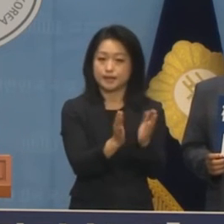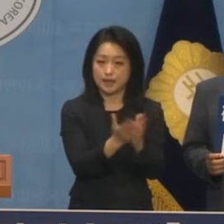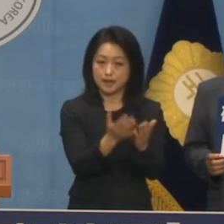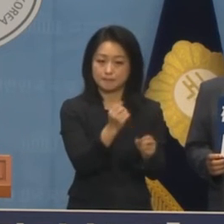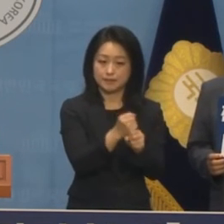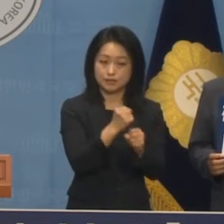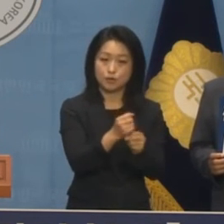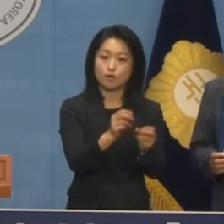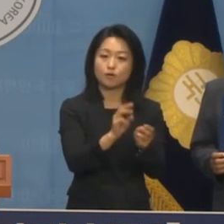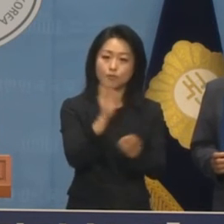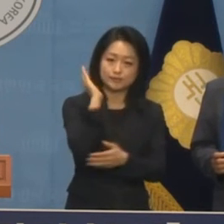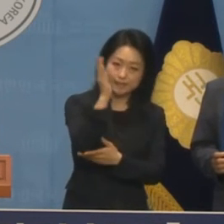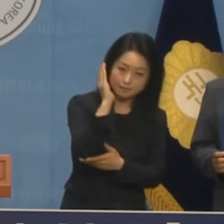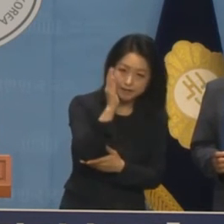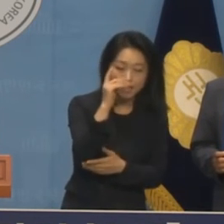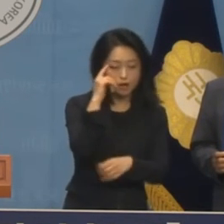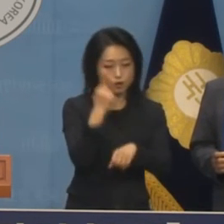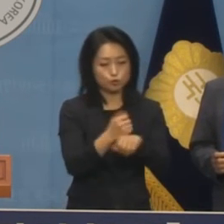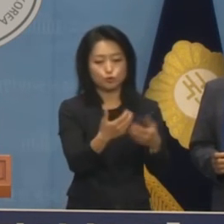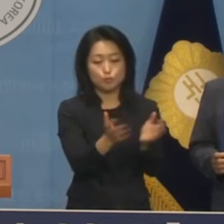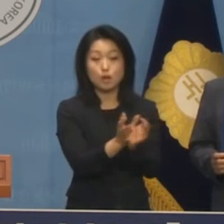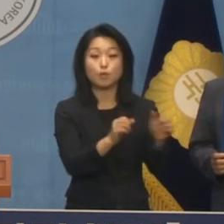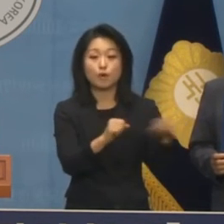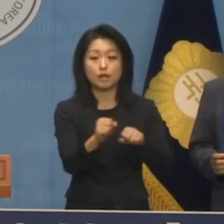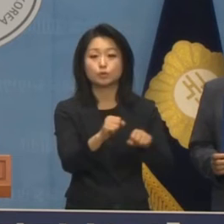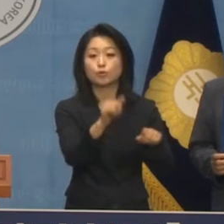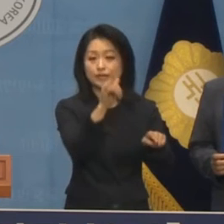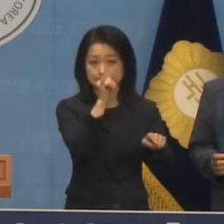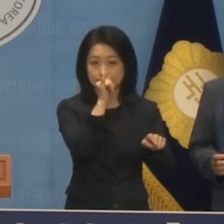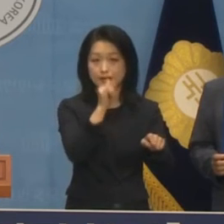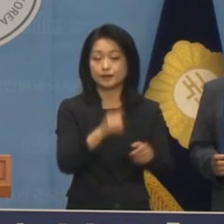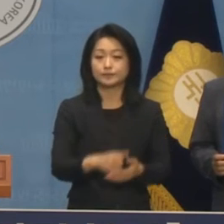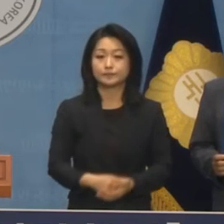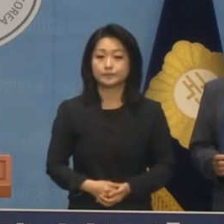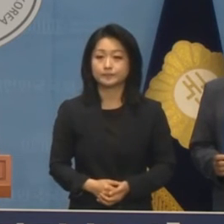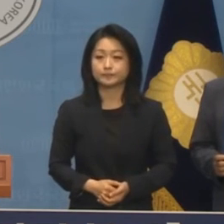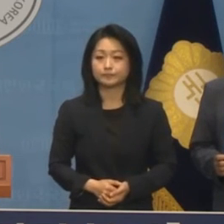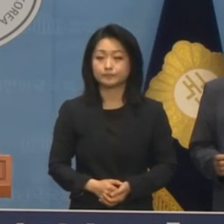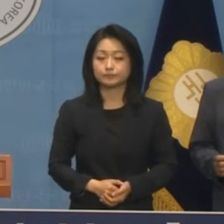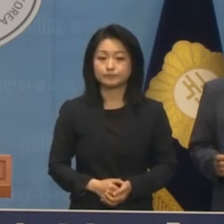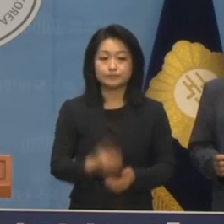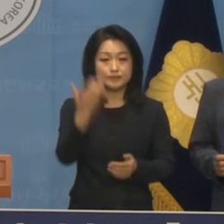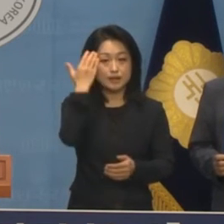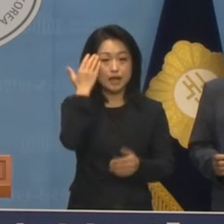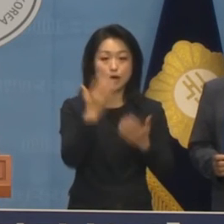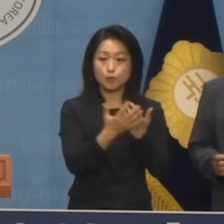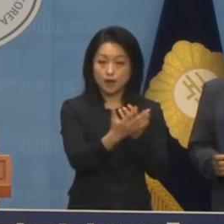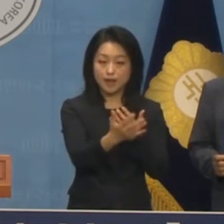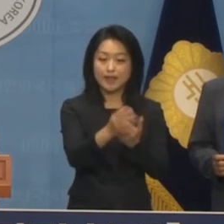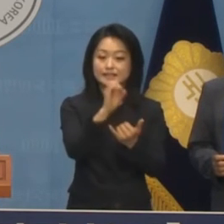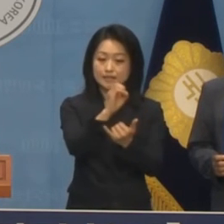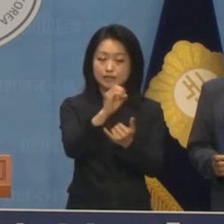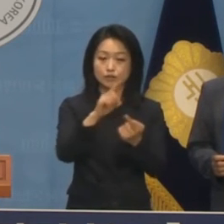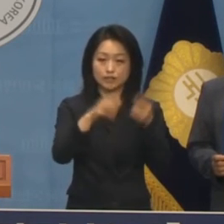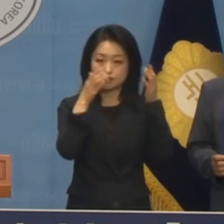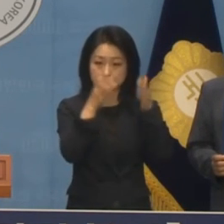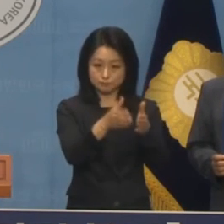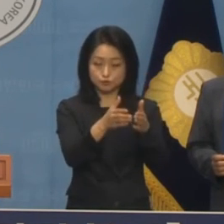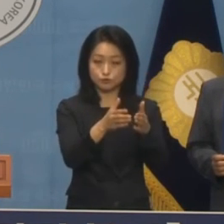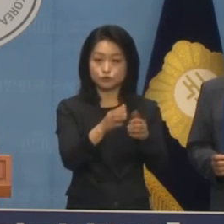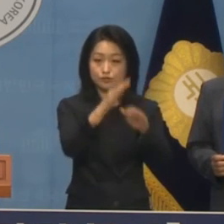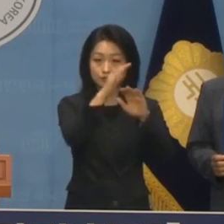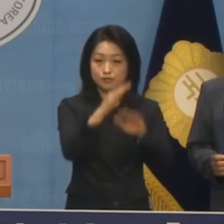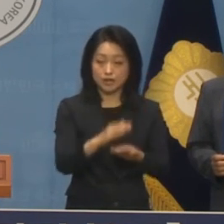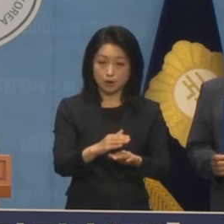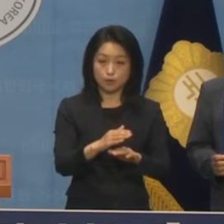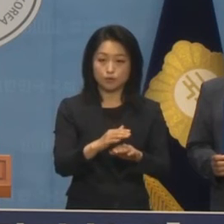발간, 세미나, 소규모 연구 모임 등 활발한 활동을 하고 있다. 학회는 최근에도 젠더 이슈를 집중적으로 다룬